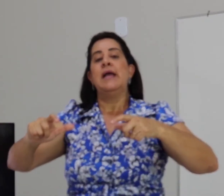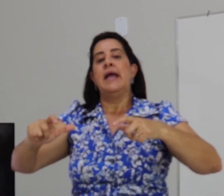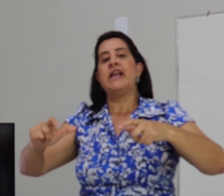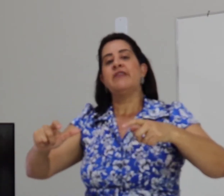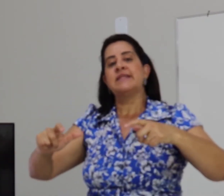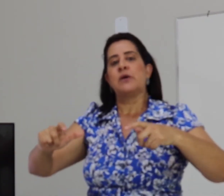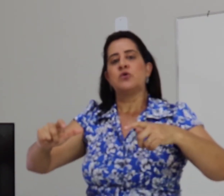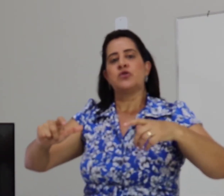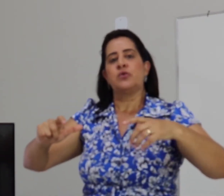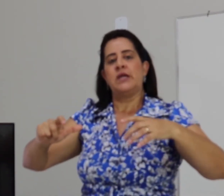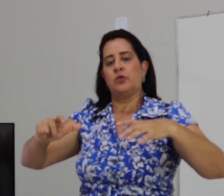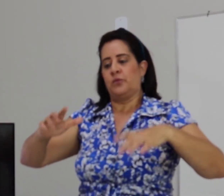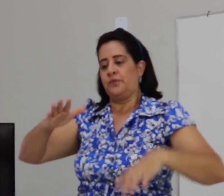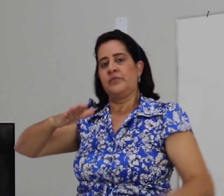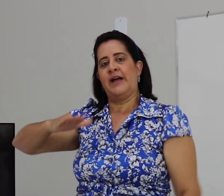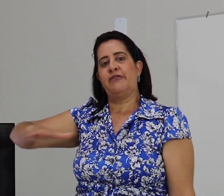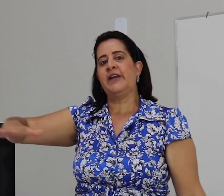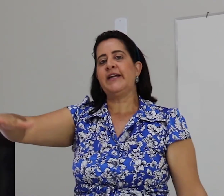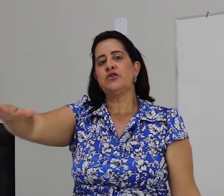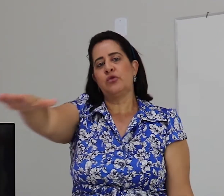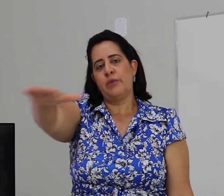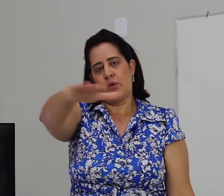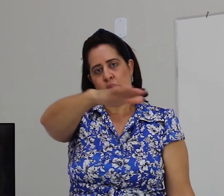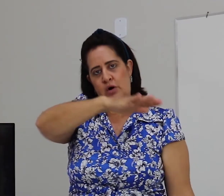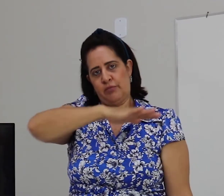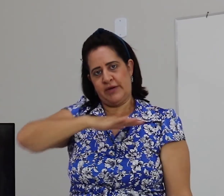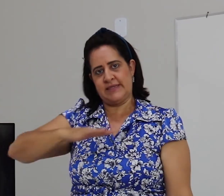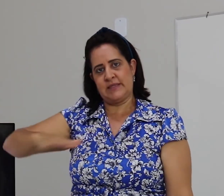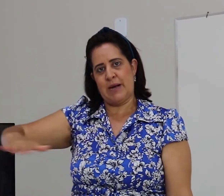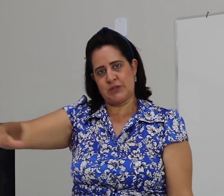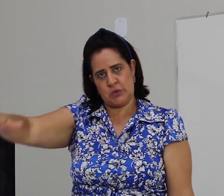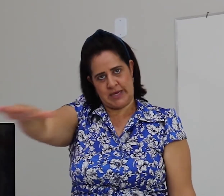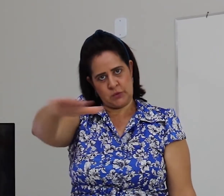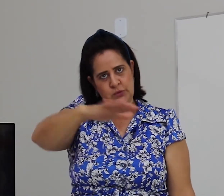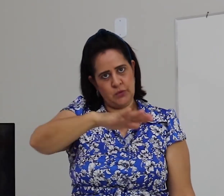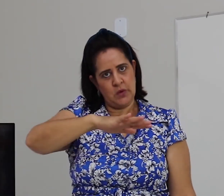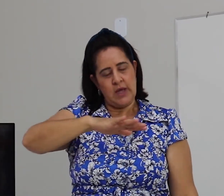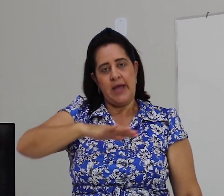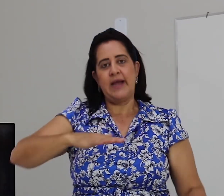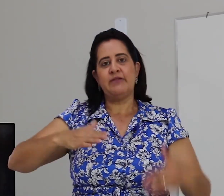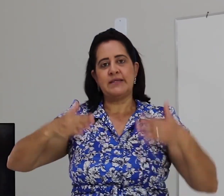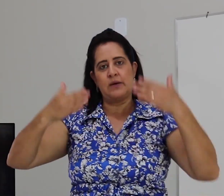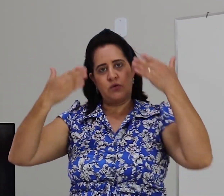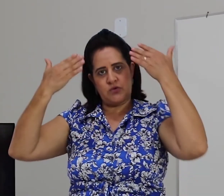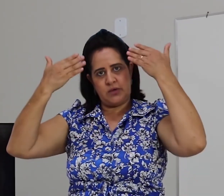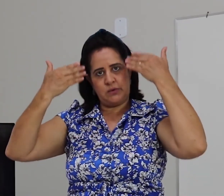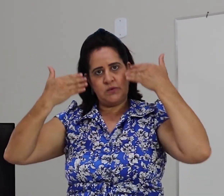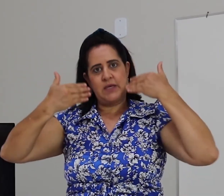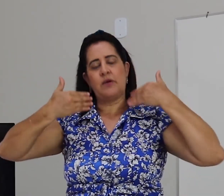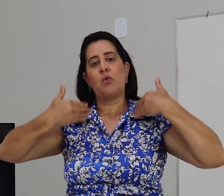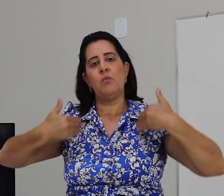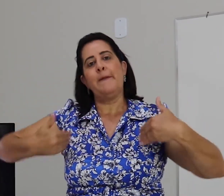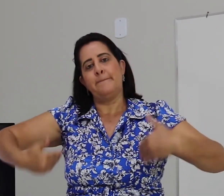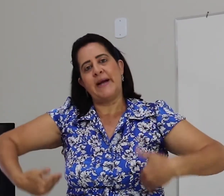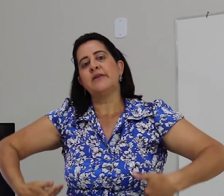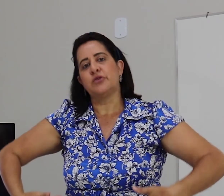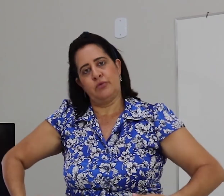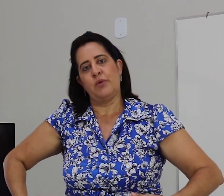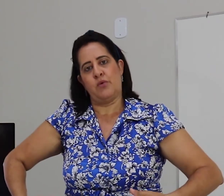Ele vai ser construído na frente do meu corpo, nesse espaço neutro. Ele vai ser construído usando alguma parte do meu